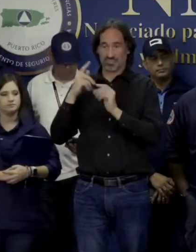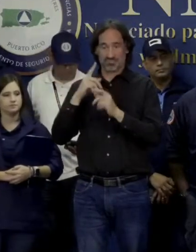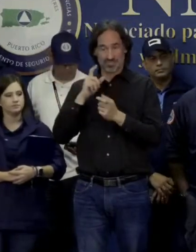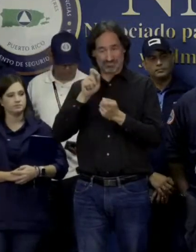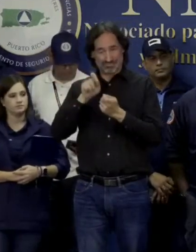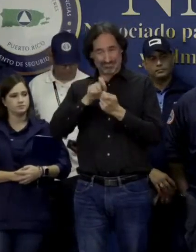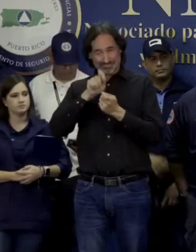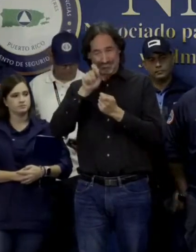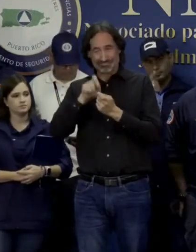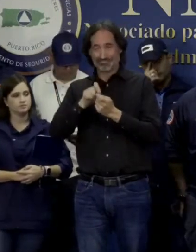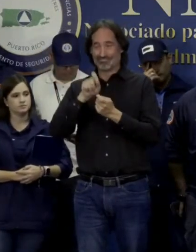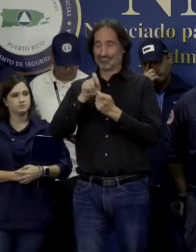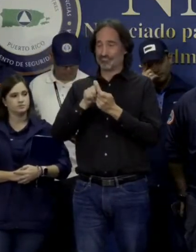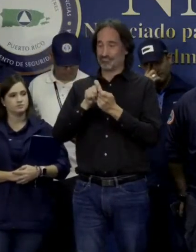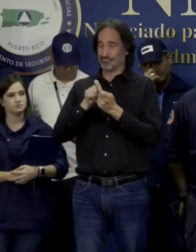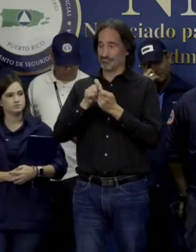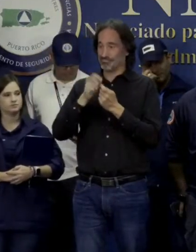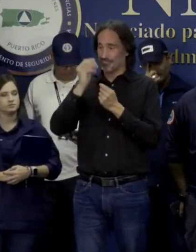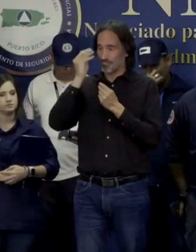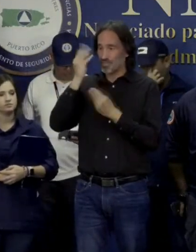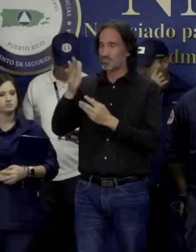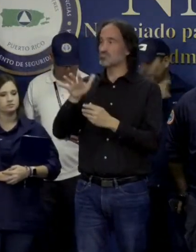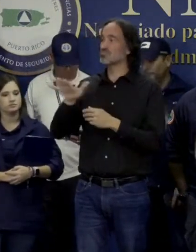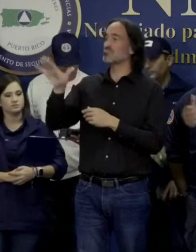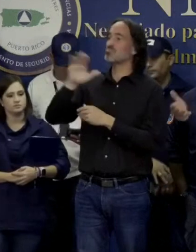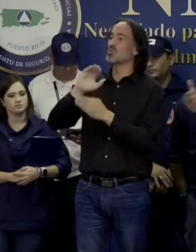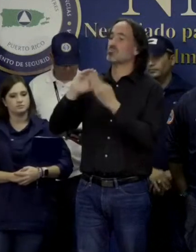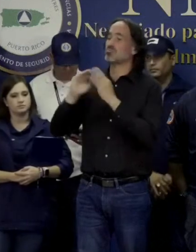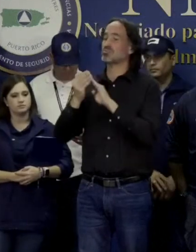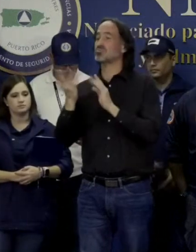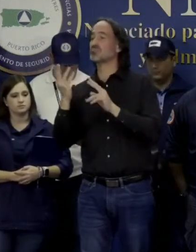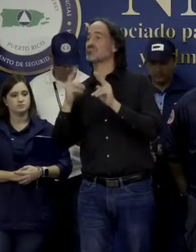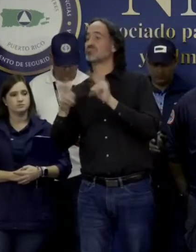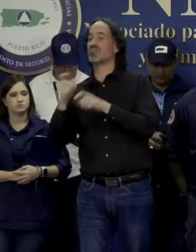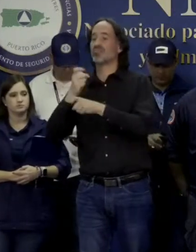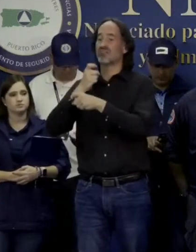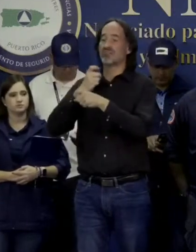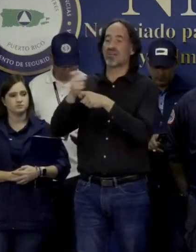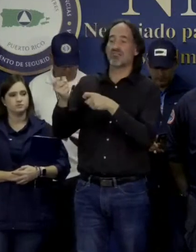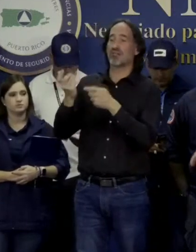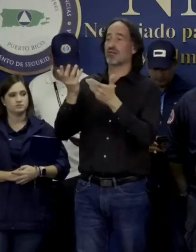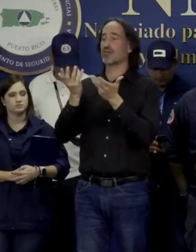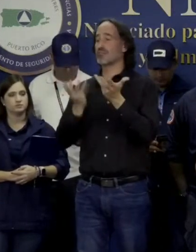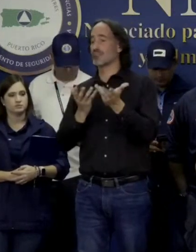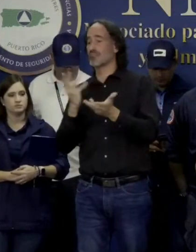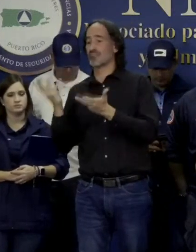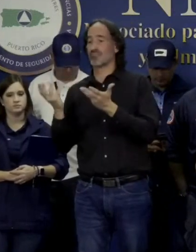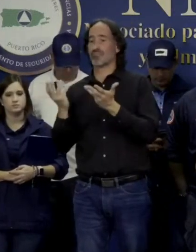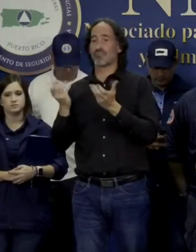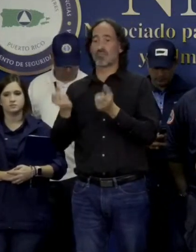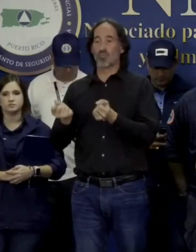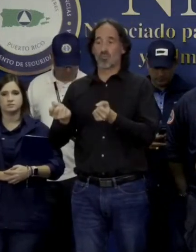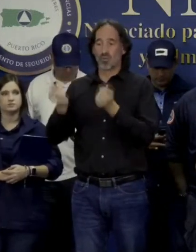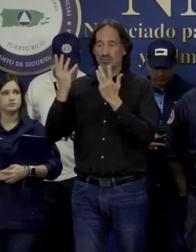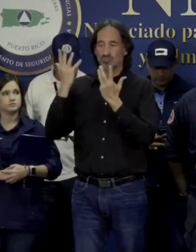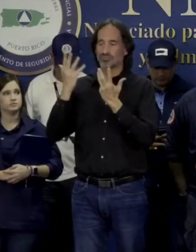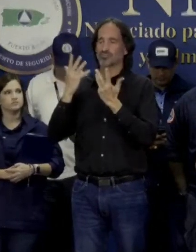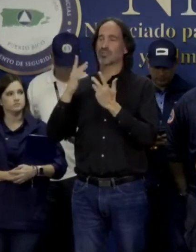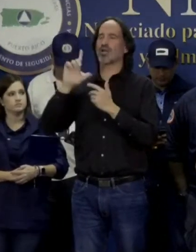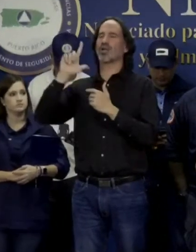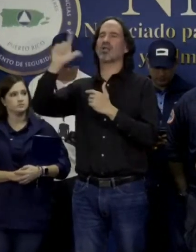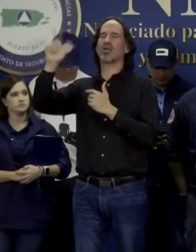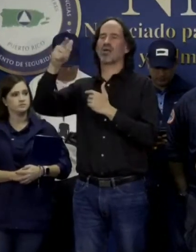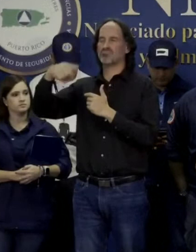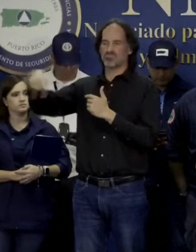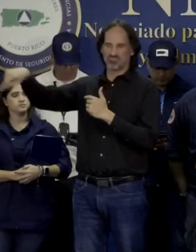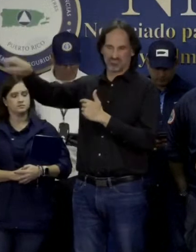la infraestructura que sufrió daño, y entonces comiencen a proveernos esa información